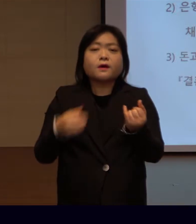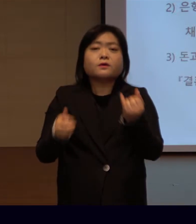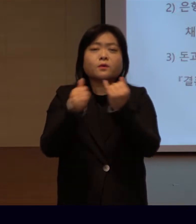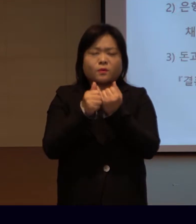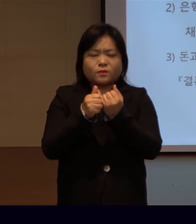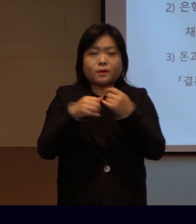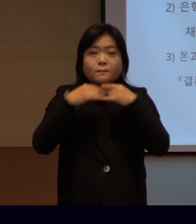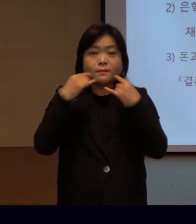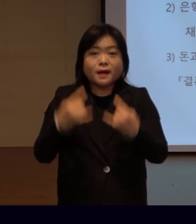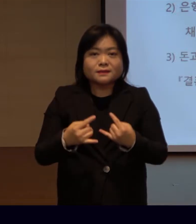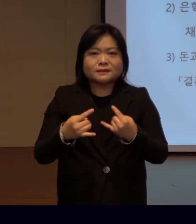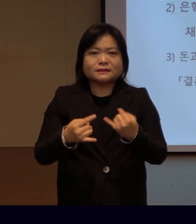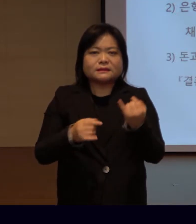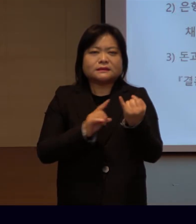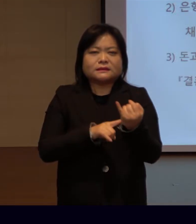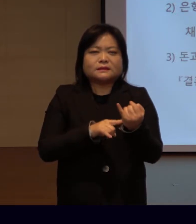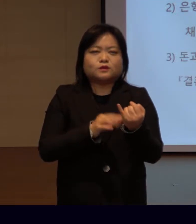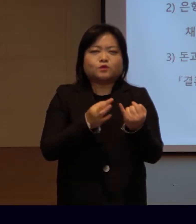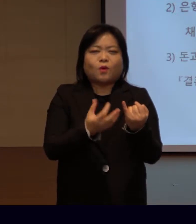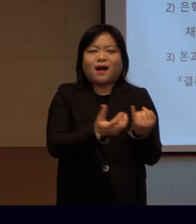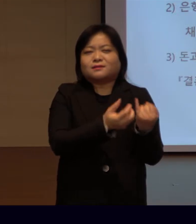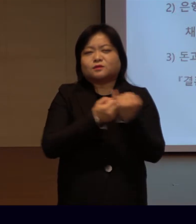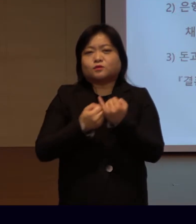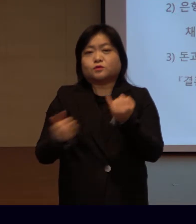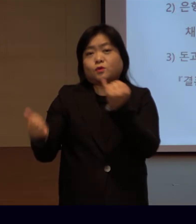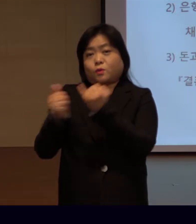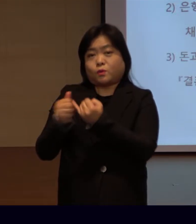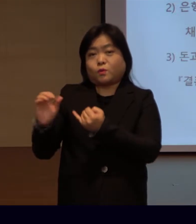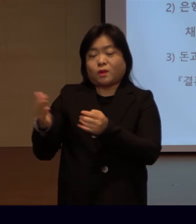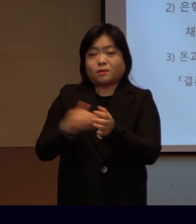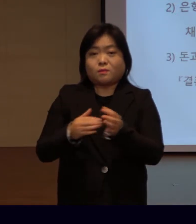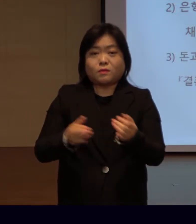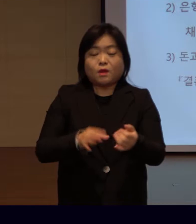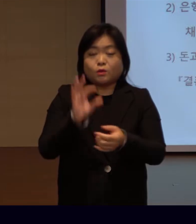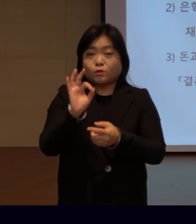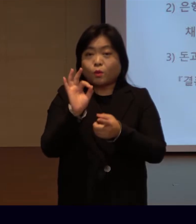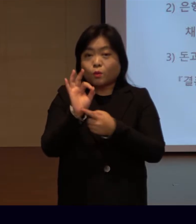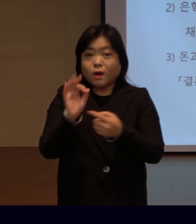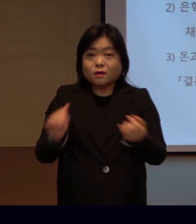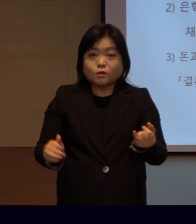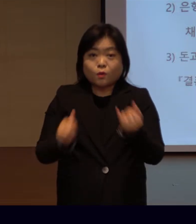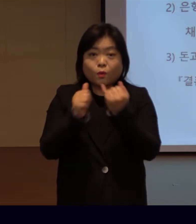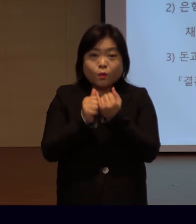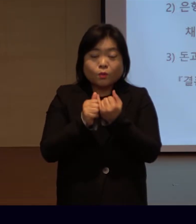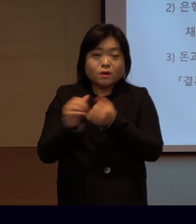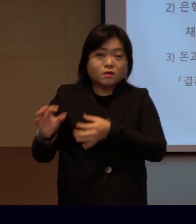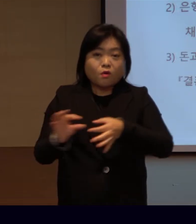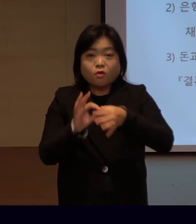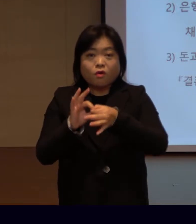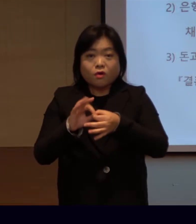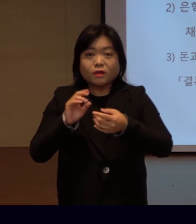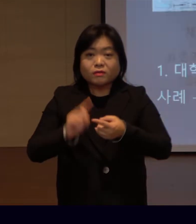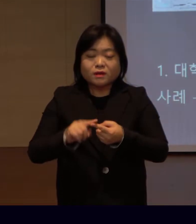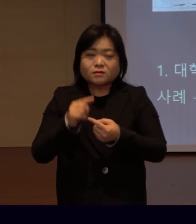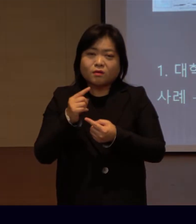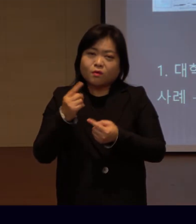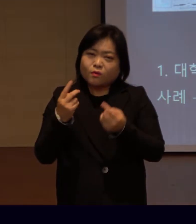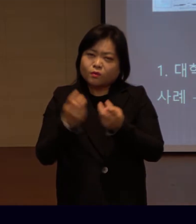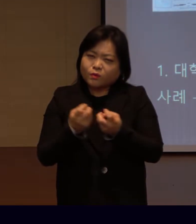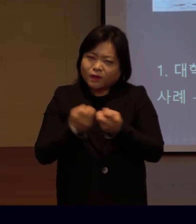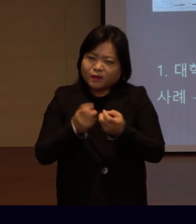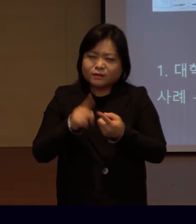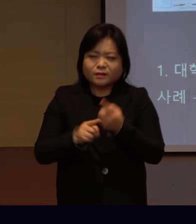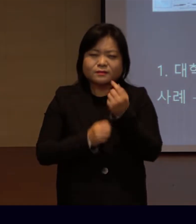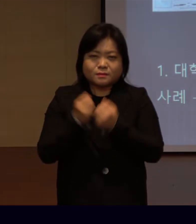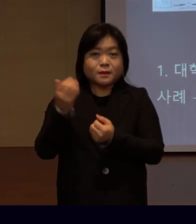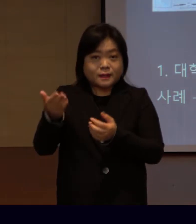제도가 있어서 어떻게 그러면은 그 돈과 결혼이 이렇게 연결되는가 하는 걸